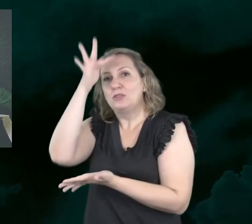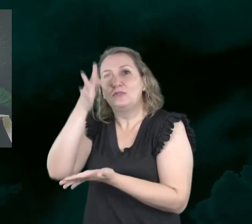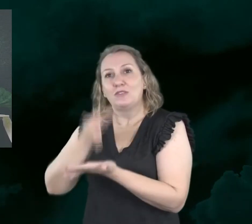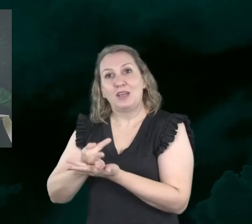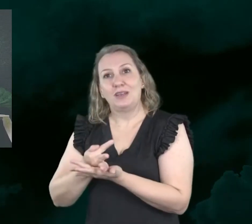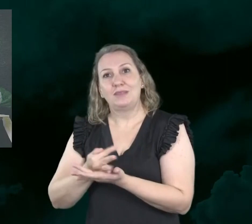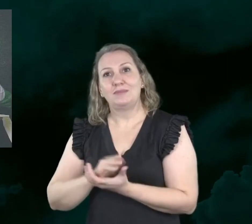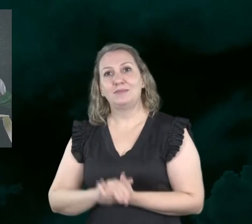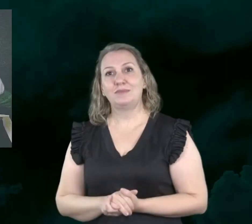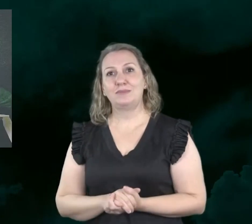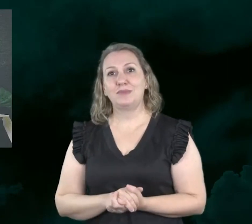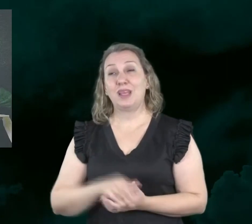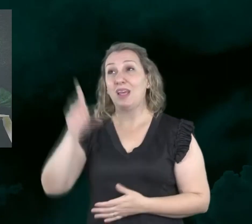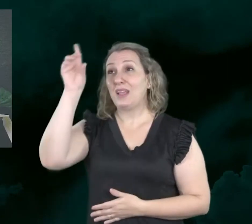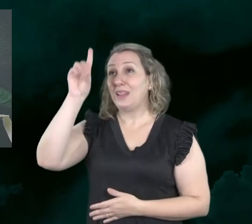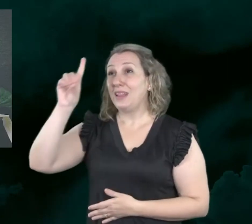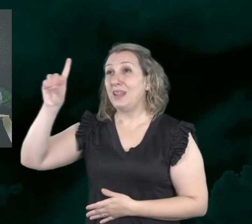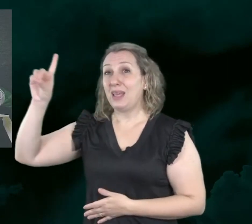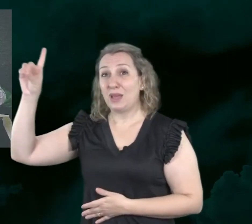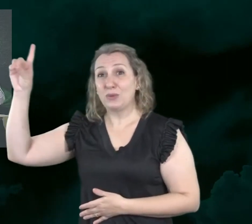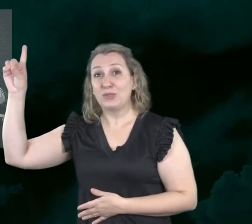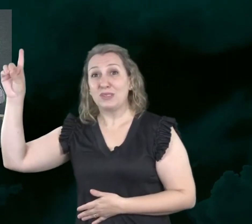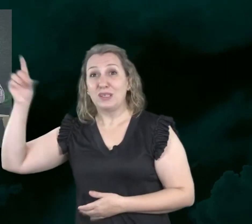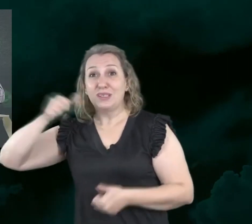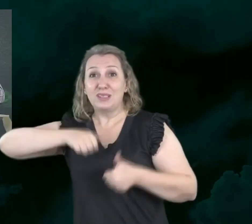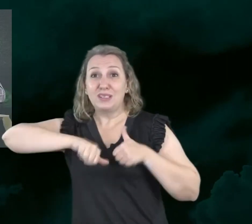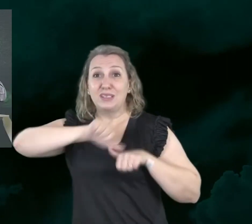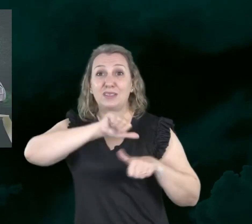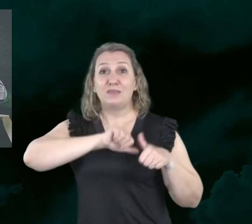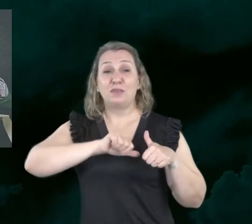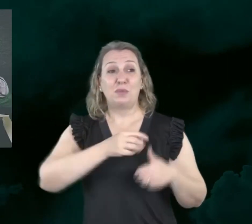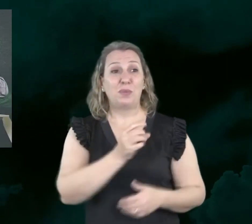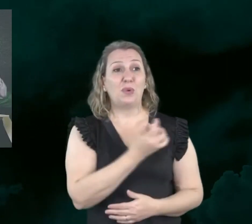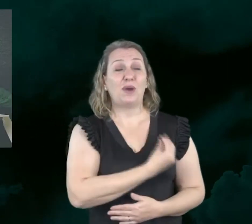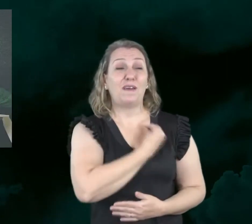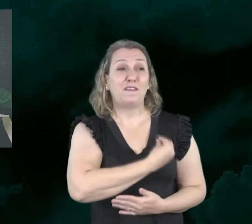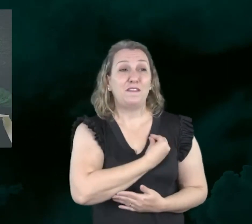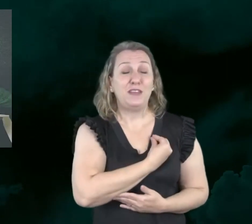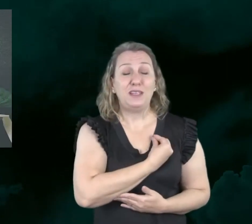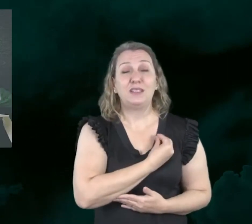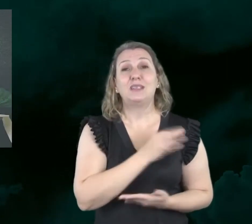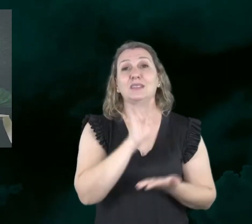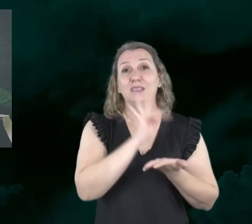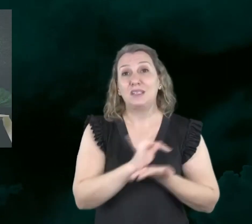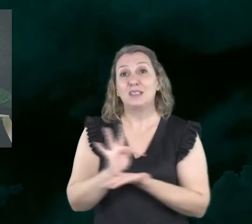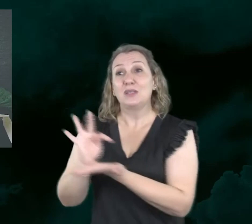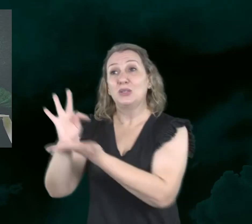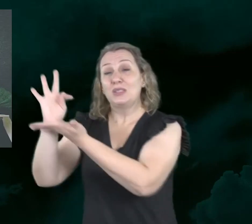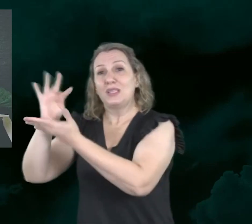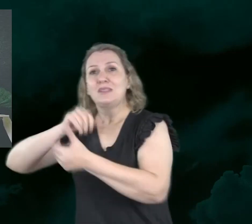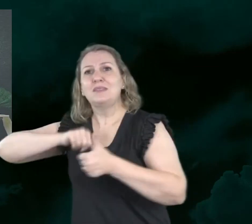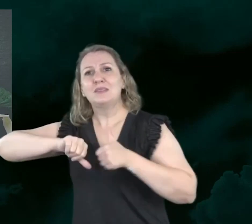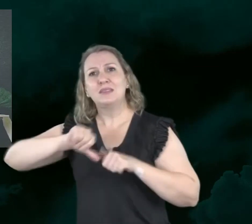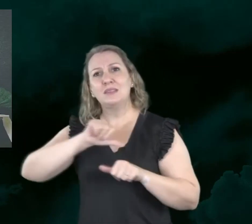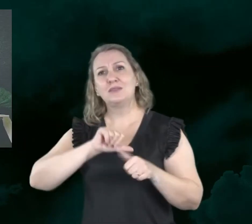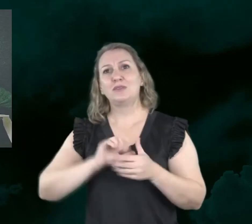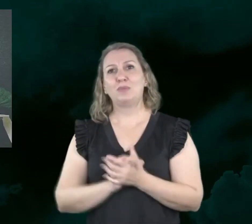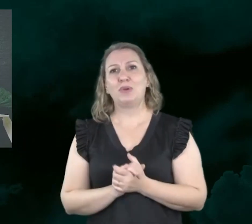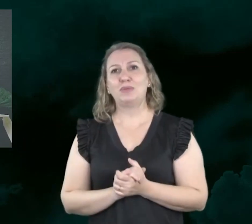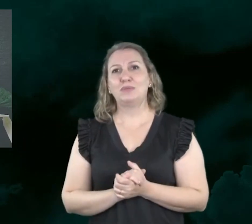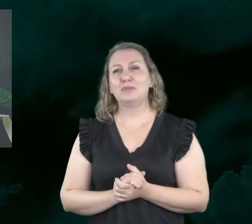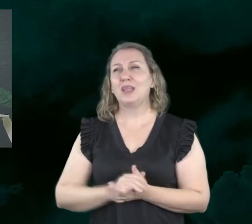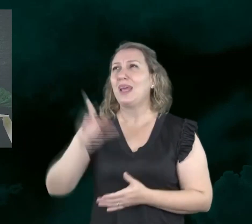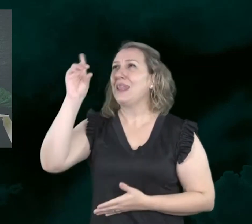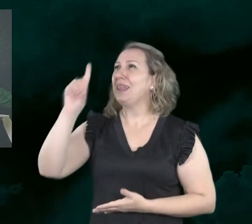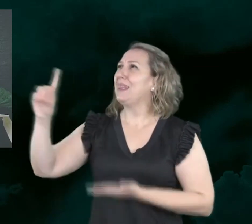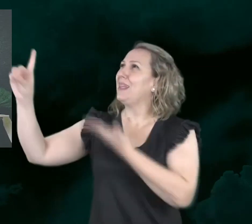converter-se, né, dos ídolos ao Deus, o quê? Ao Deus vivo e verdadeiro. Deus vivo é porque Deus